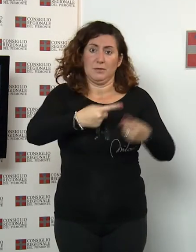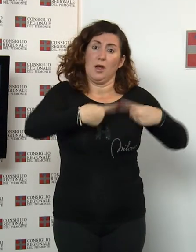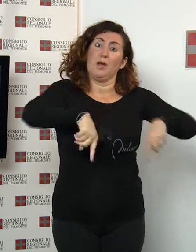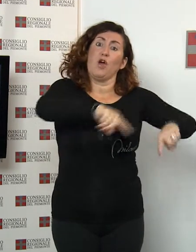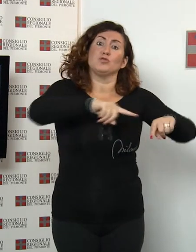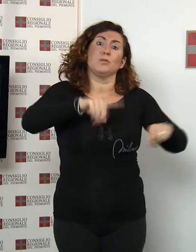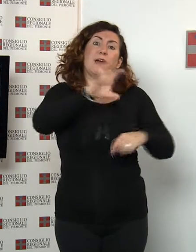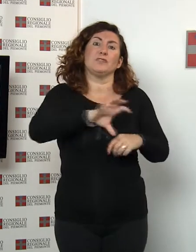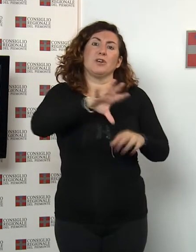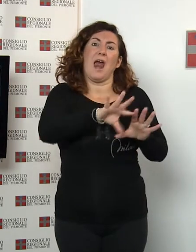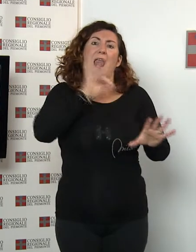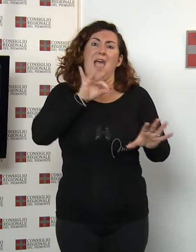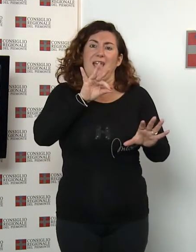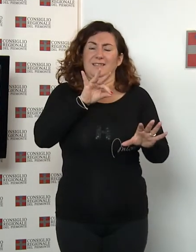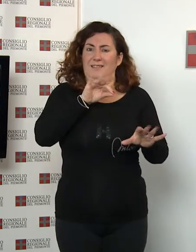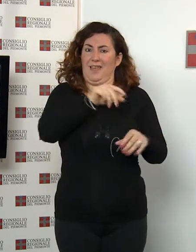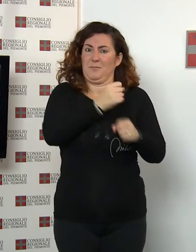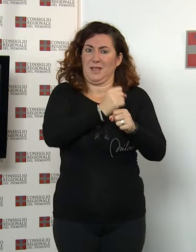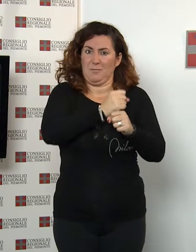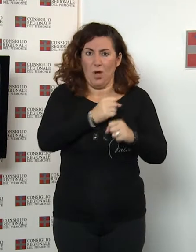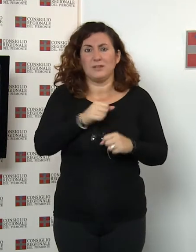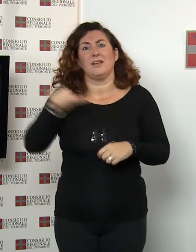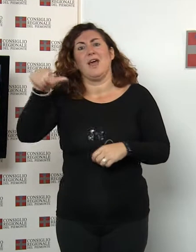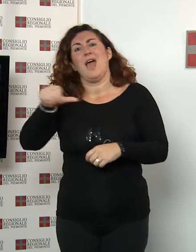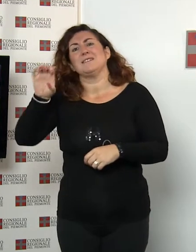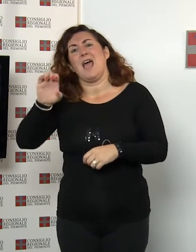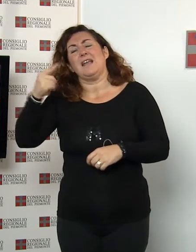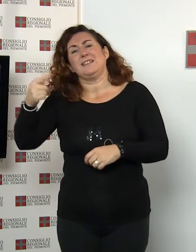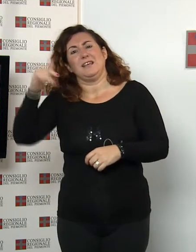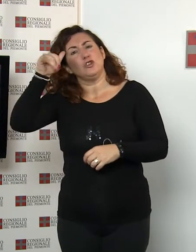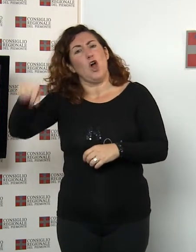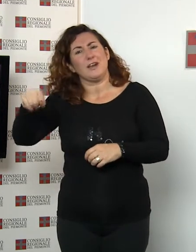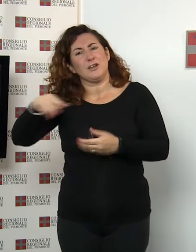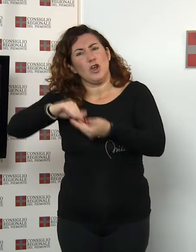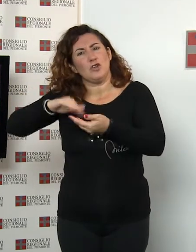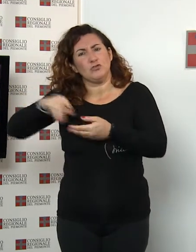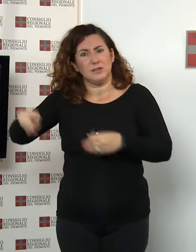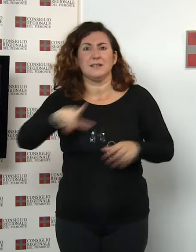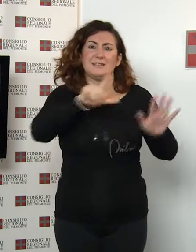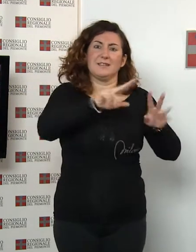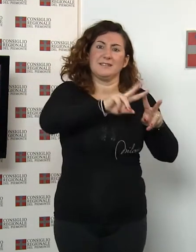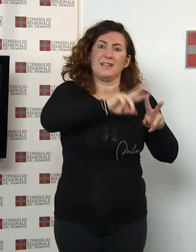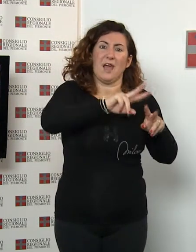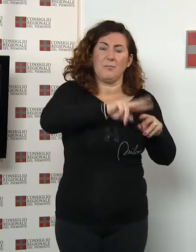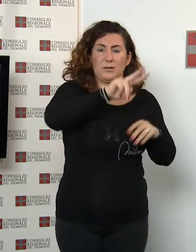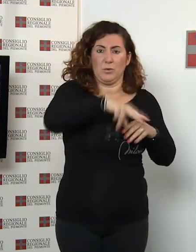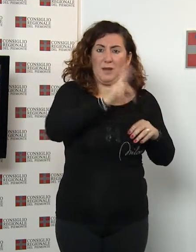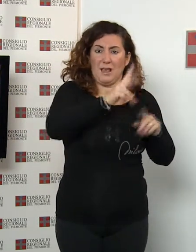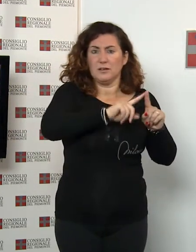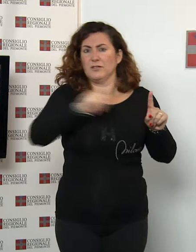società set di Torino si tengono dal 27 settembre al 12 dicembre 2013 in tutte le otto province piemontesi il